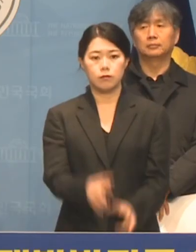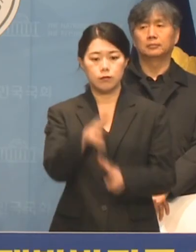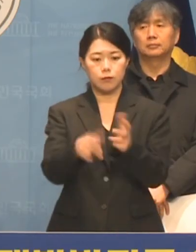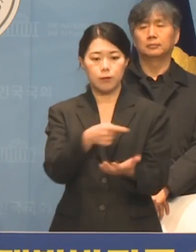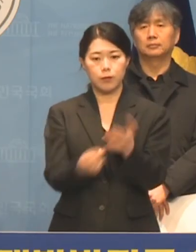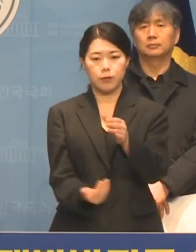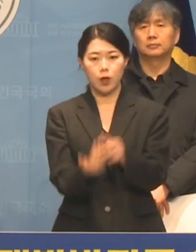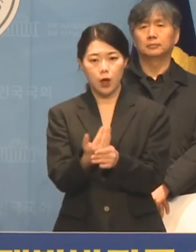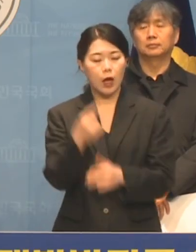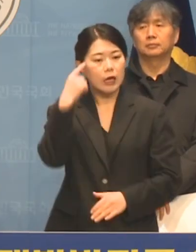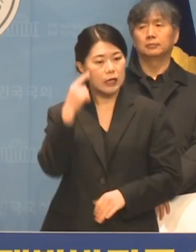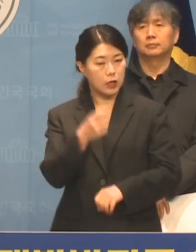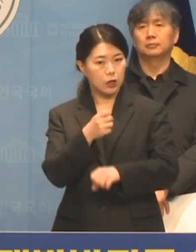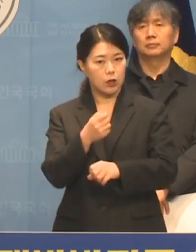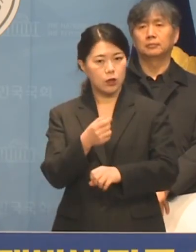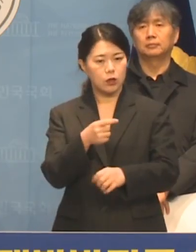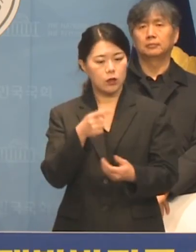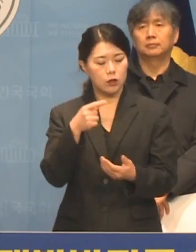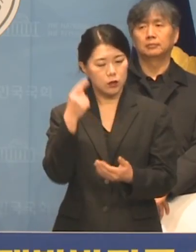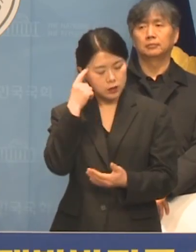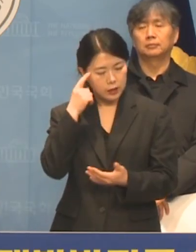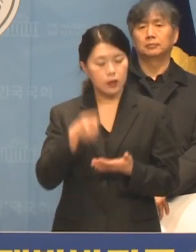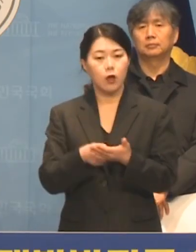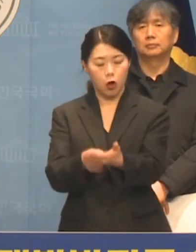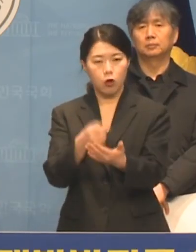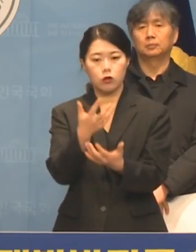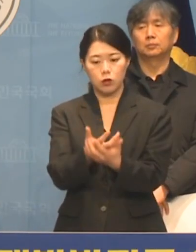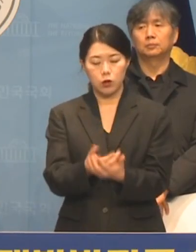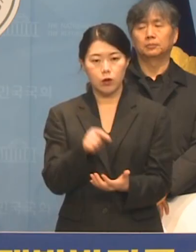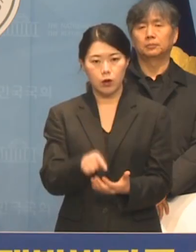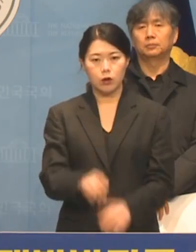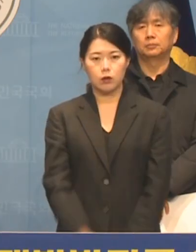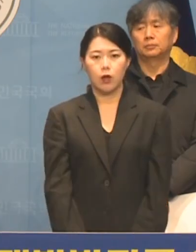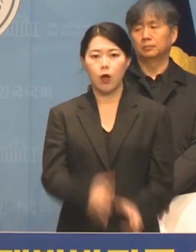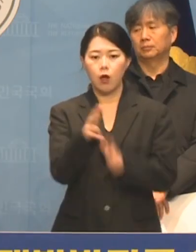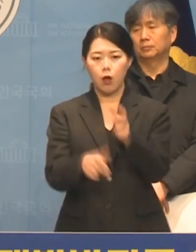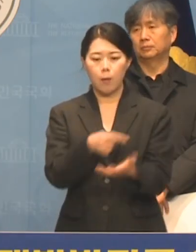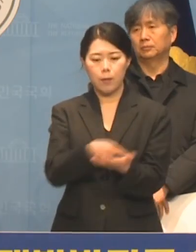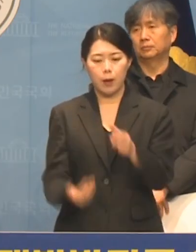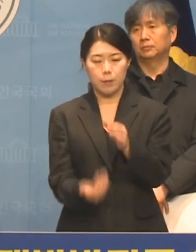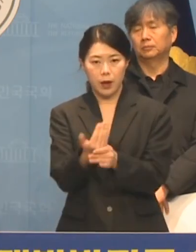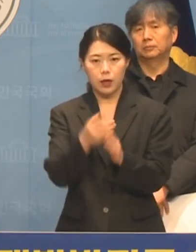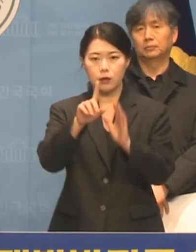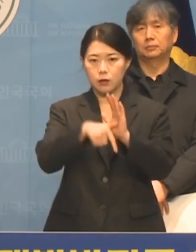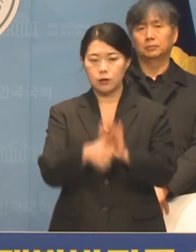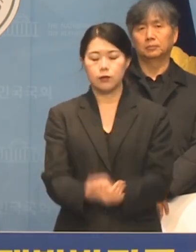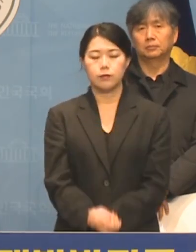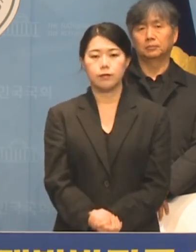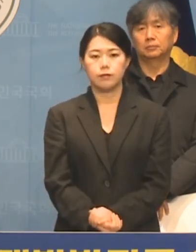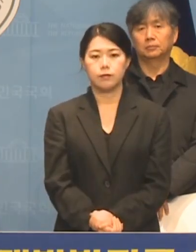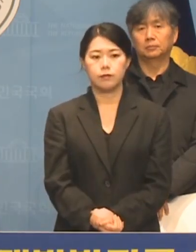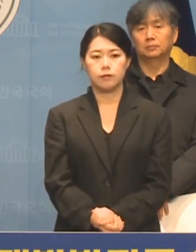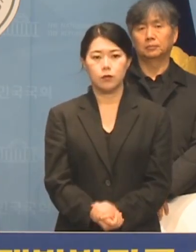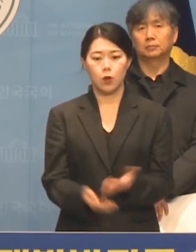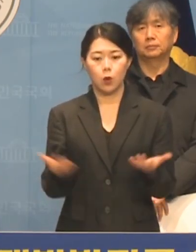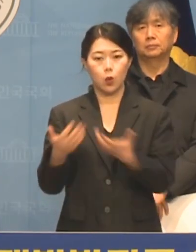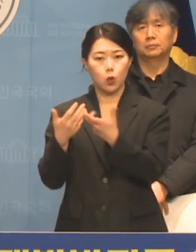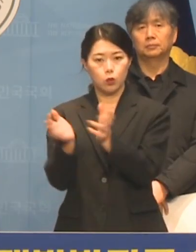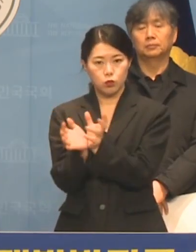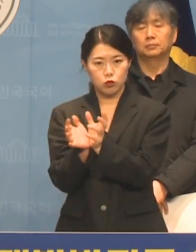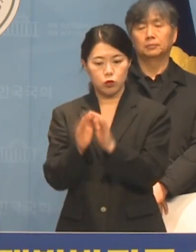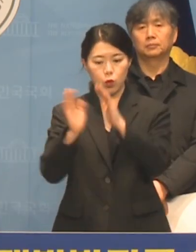재조사 의견서라고 해서 이 업무상 재해가 발생을 했을 때 노동부